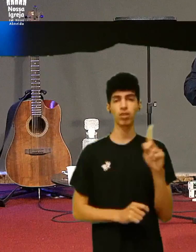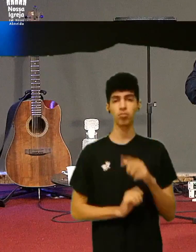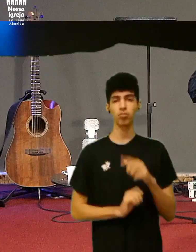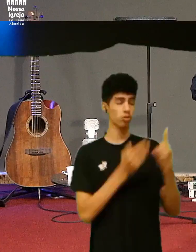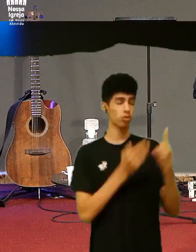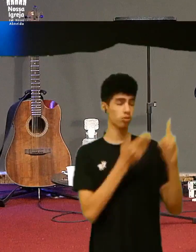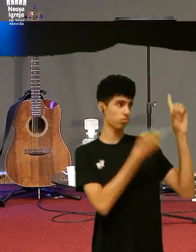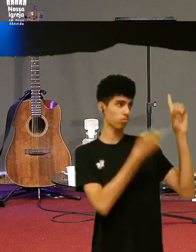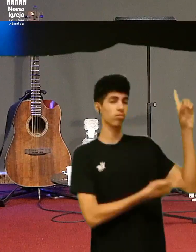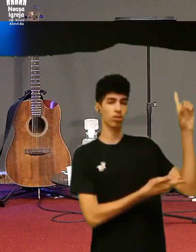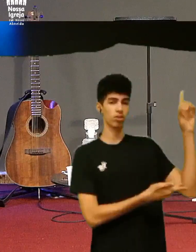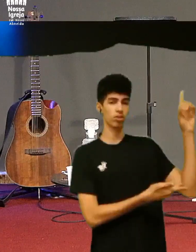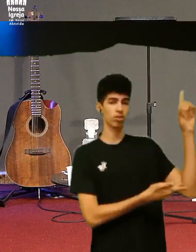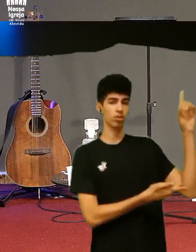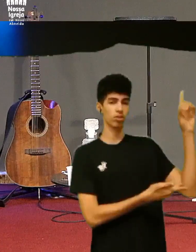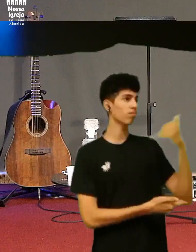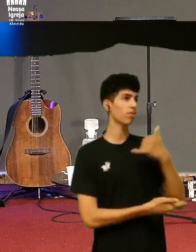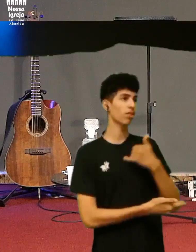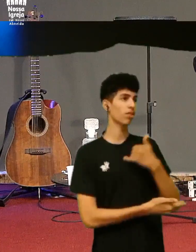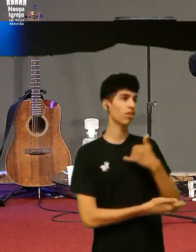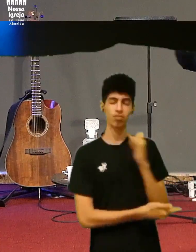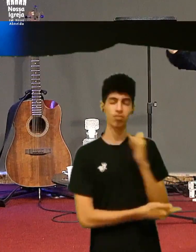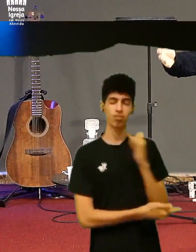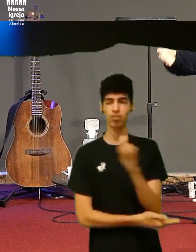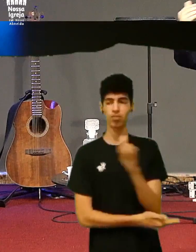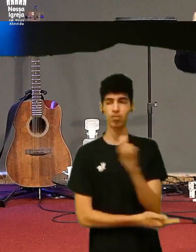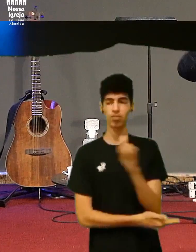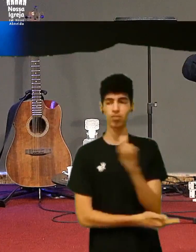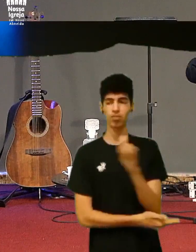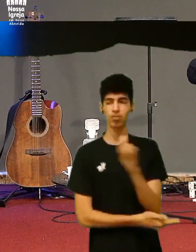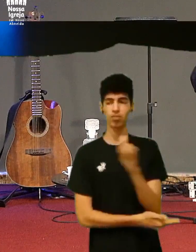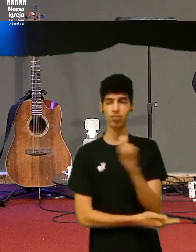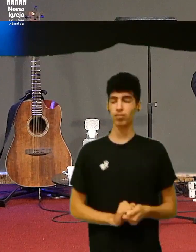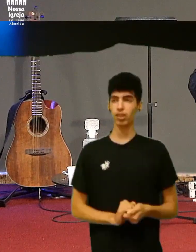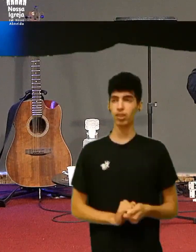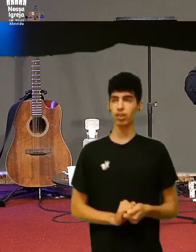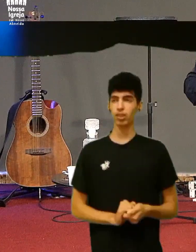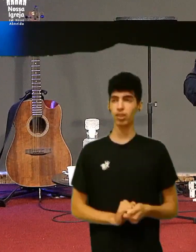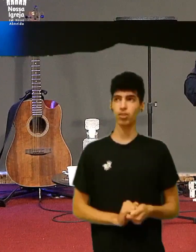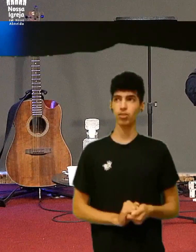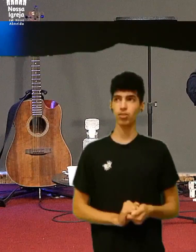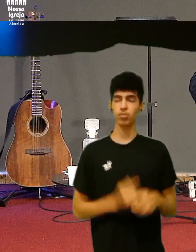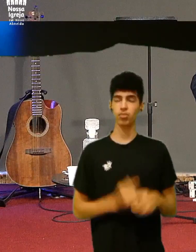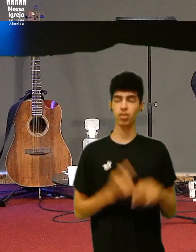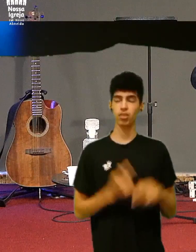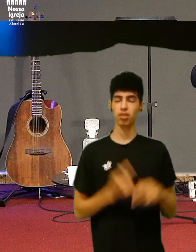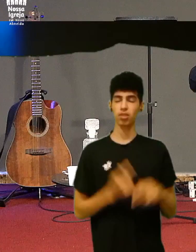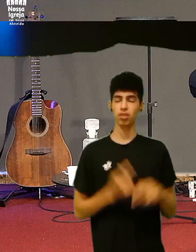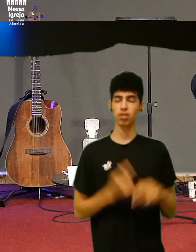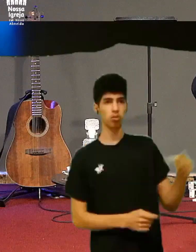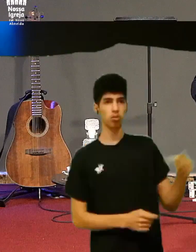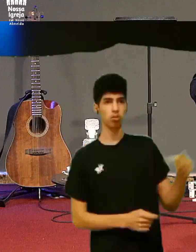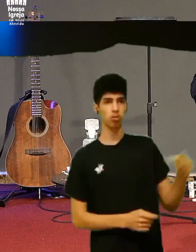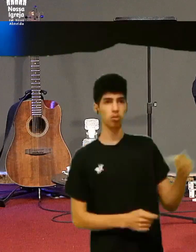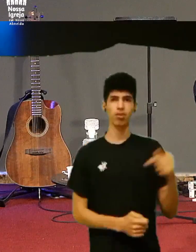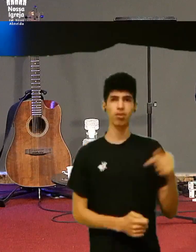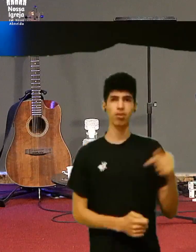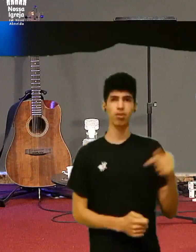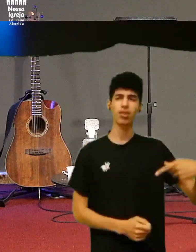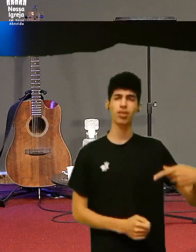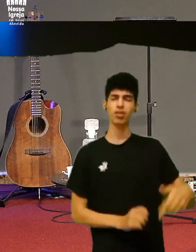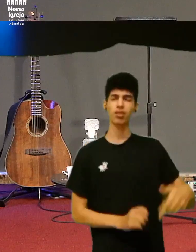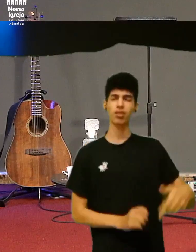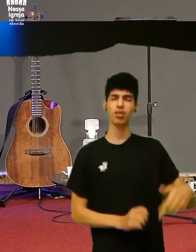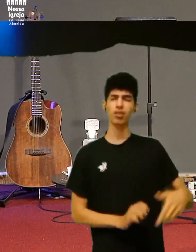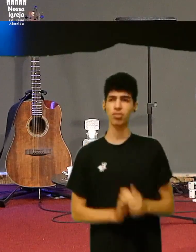dado. Porque a gente já teve situações de virem outros pregadores aqui na igreja, e de repente quando iam abrir,